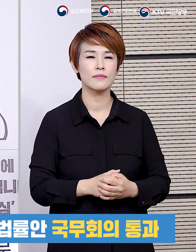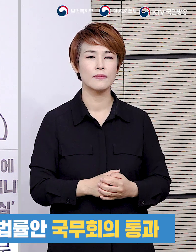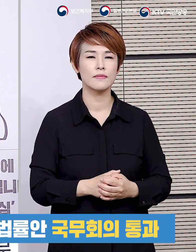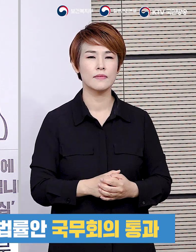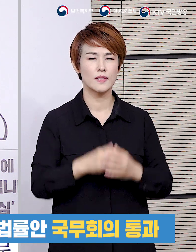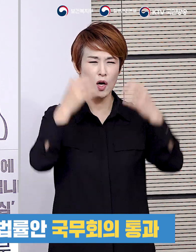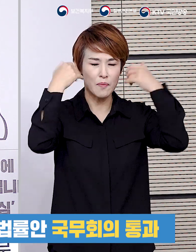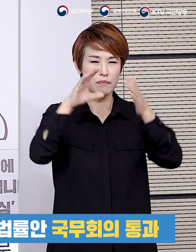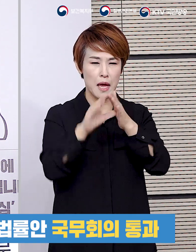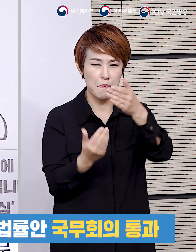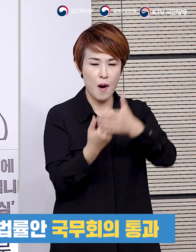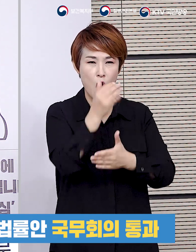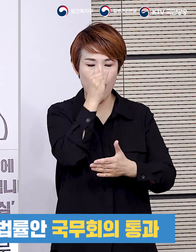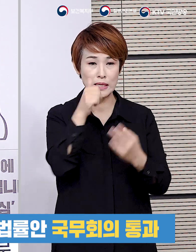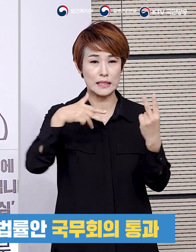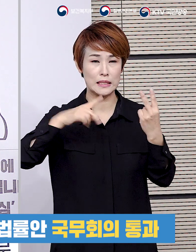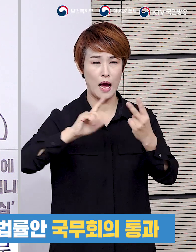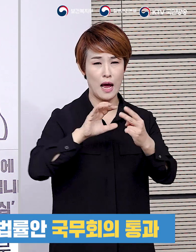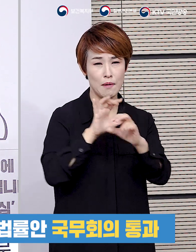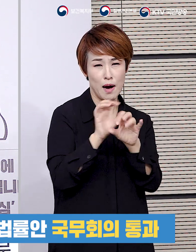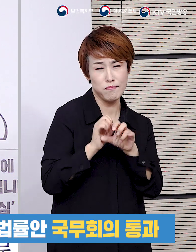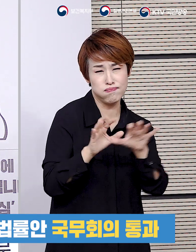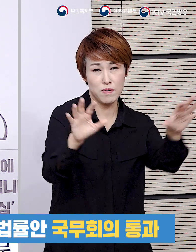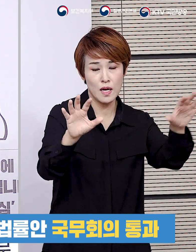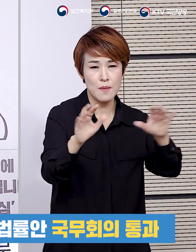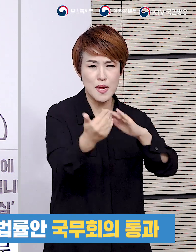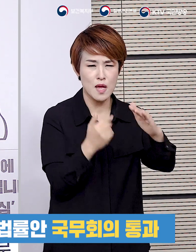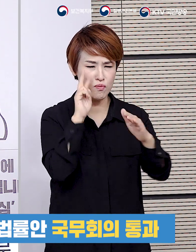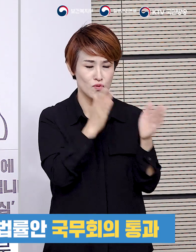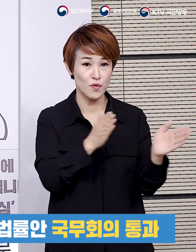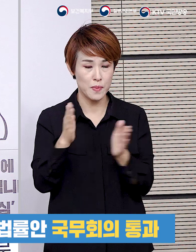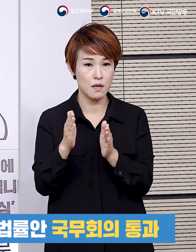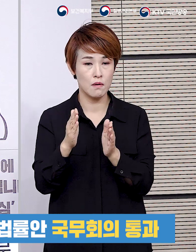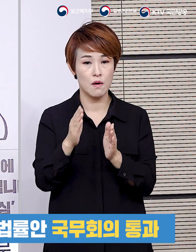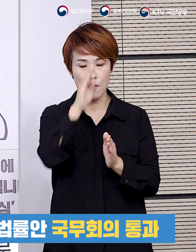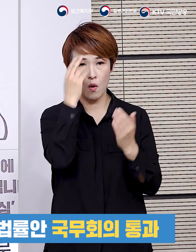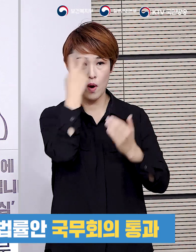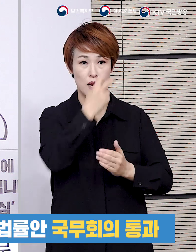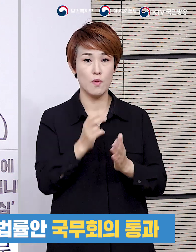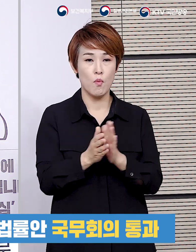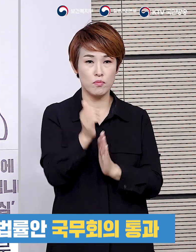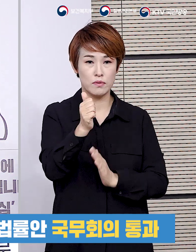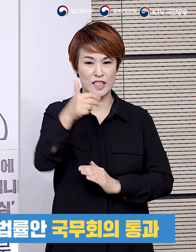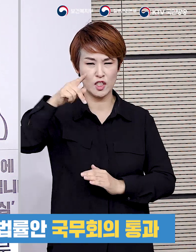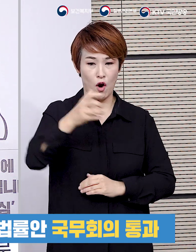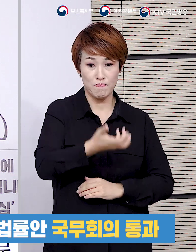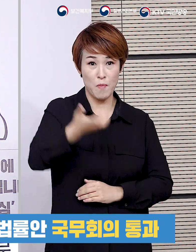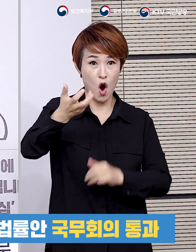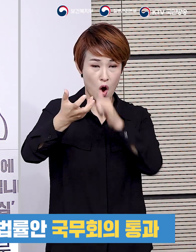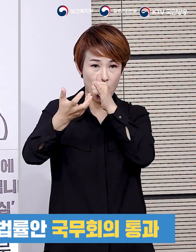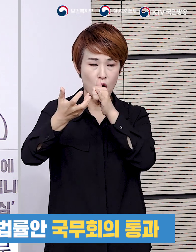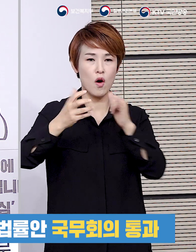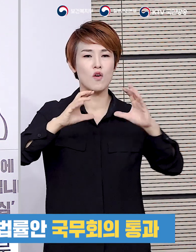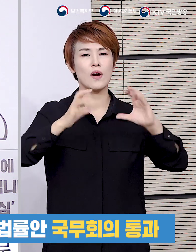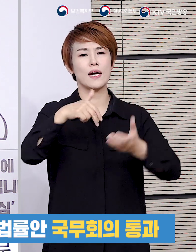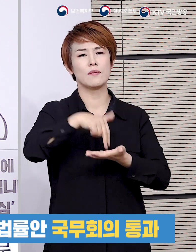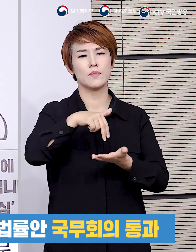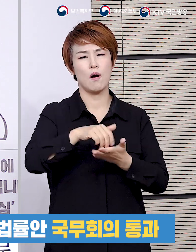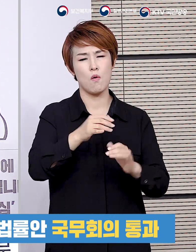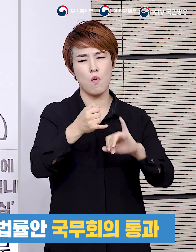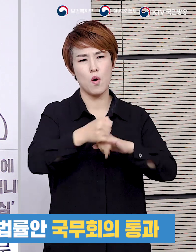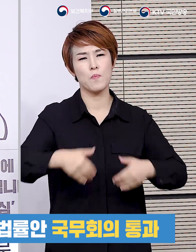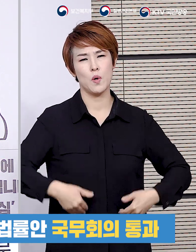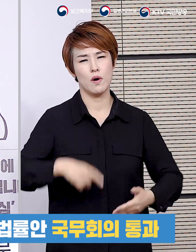있는 2차 대유행을 고려할 때 질병관리청의 승격과 역량 강화는 국가적으로